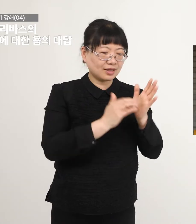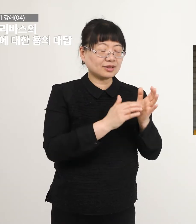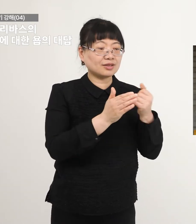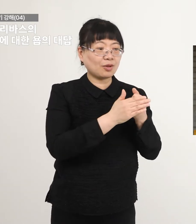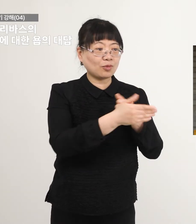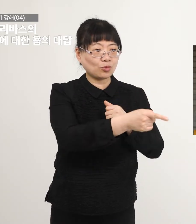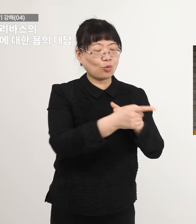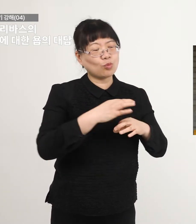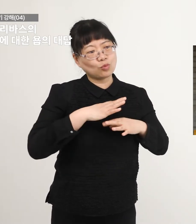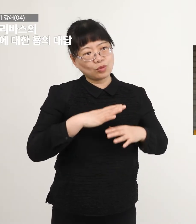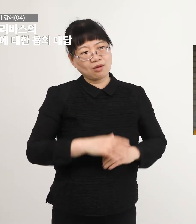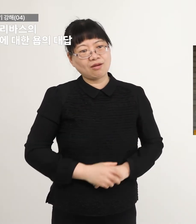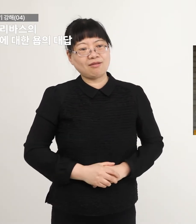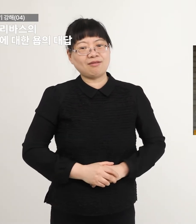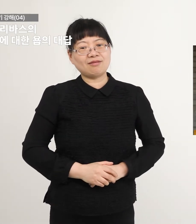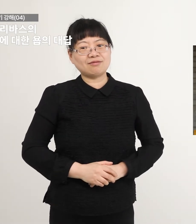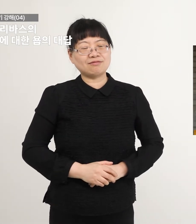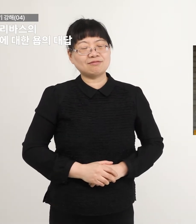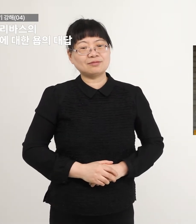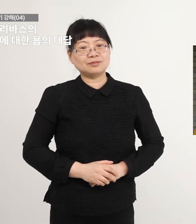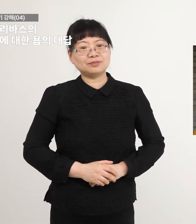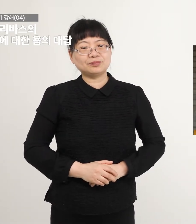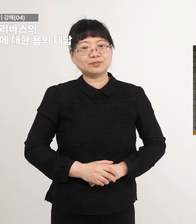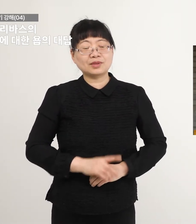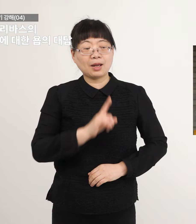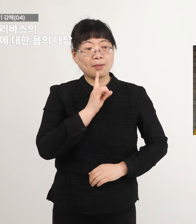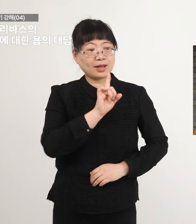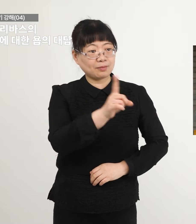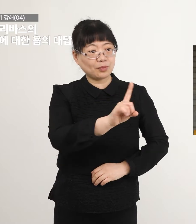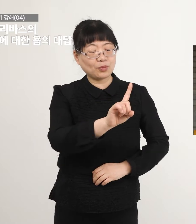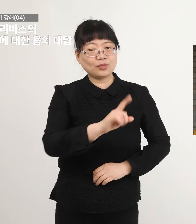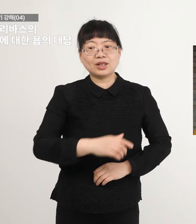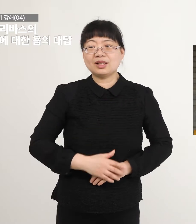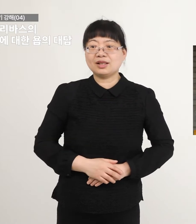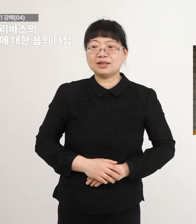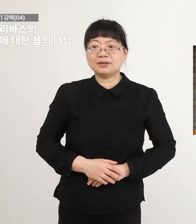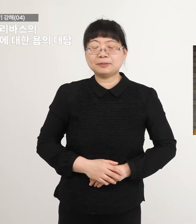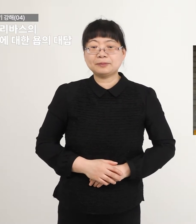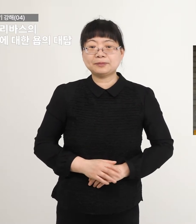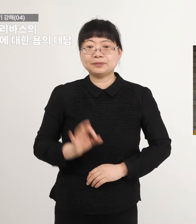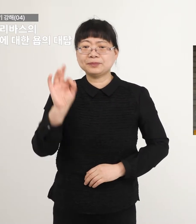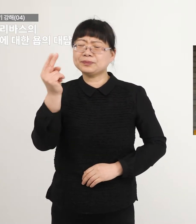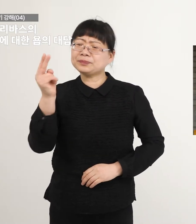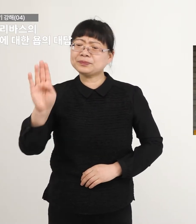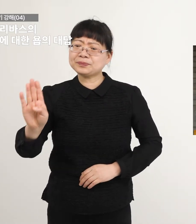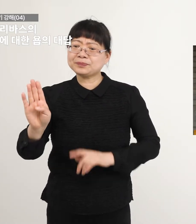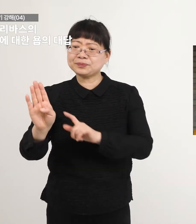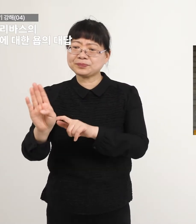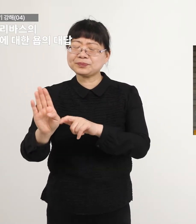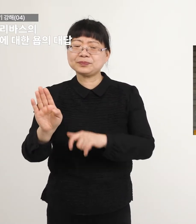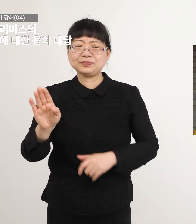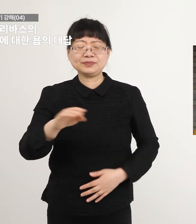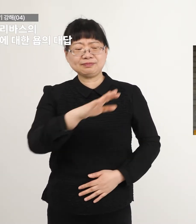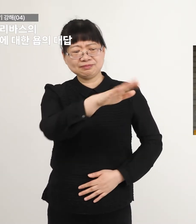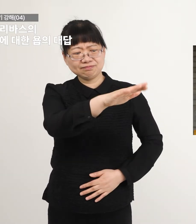네가 놀라는구나. 무슨 얘기냐 하면, 욥 이